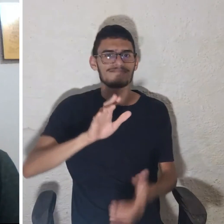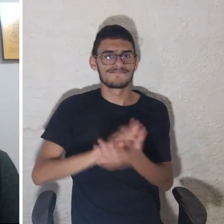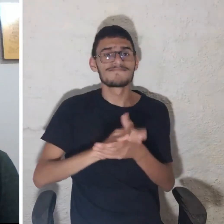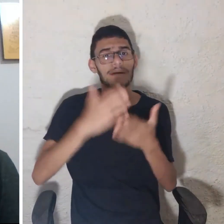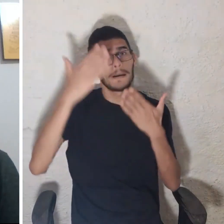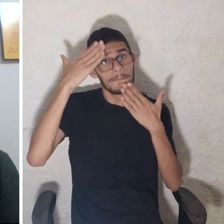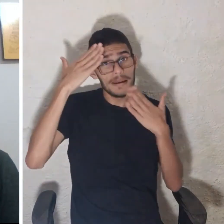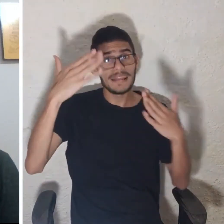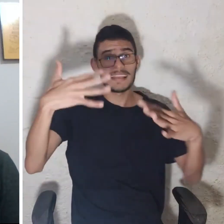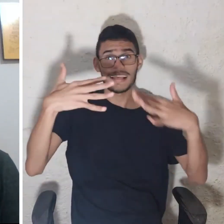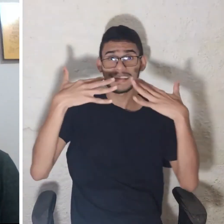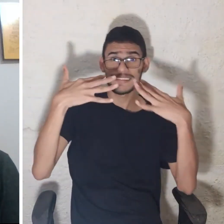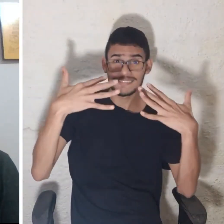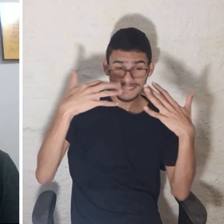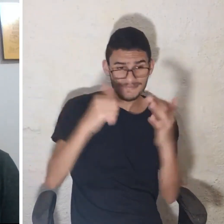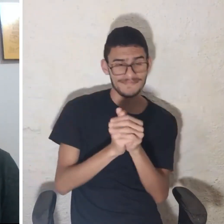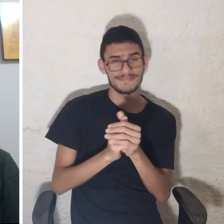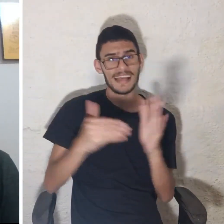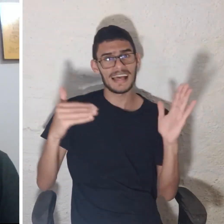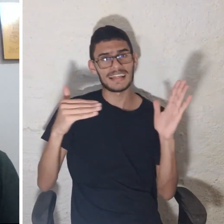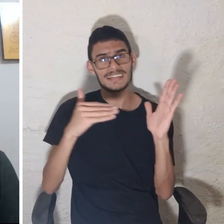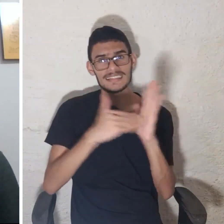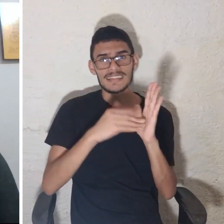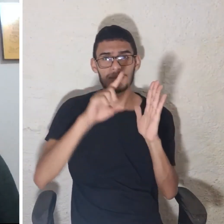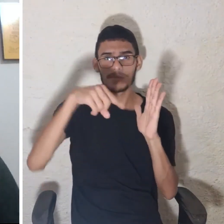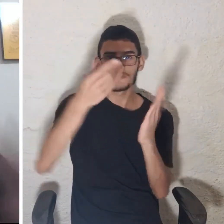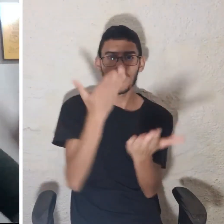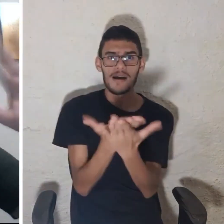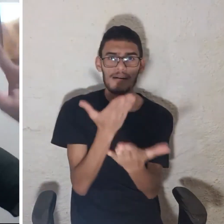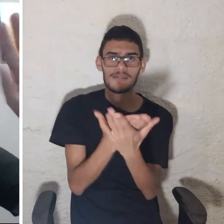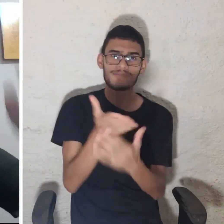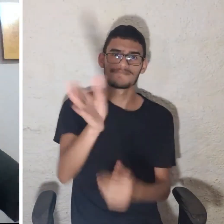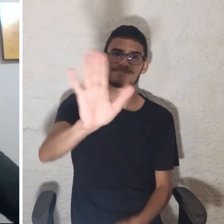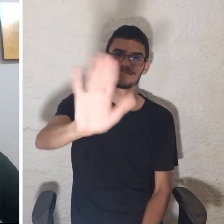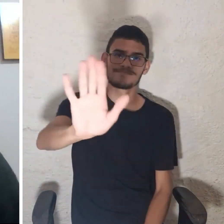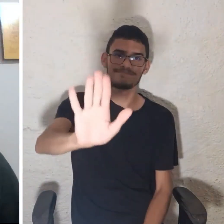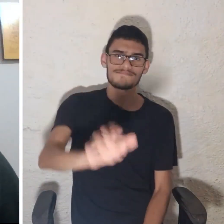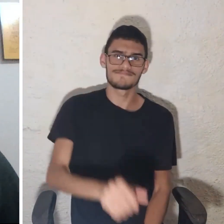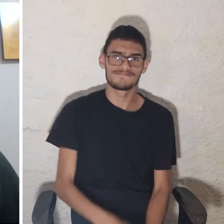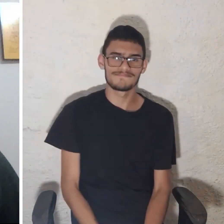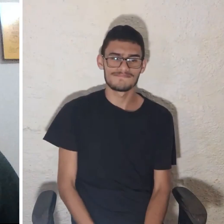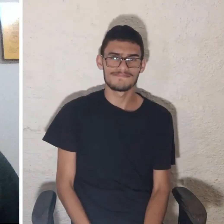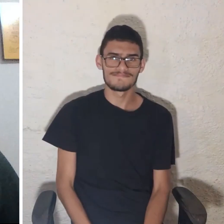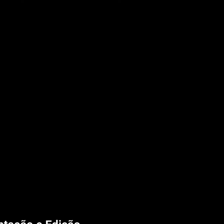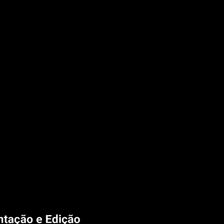isso, pessoal. Então, muito obrigado pela atenção e até a próxima. Tchau, tchau.